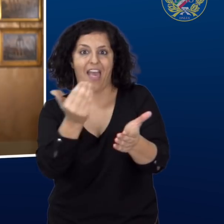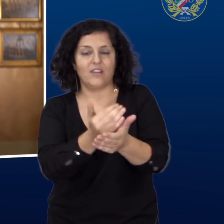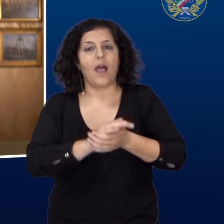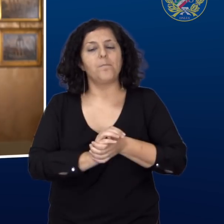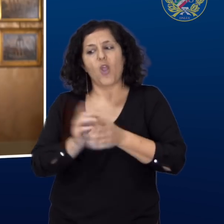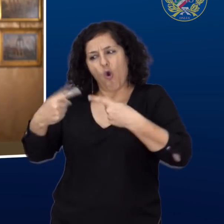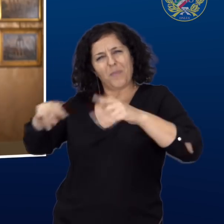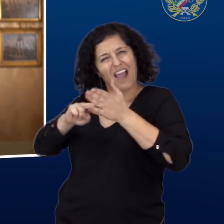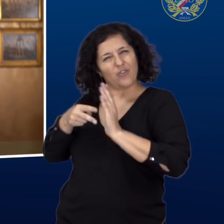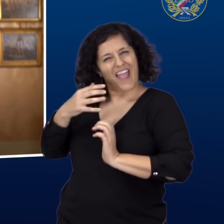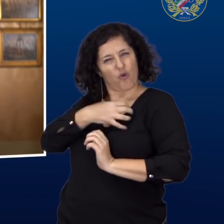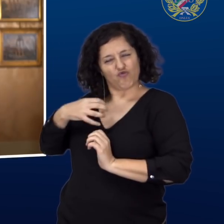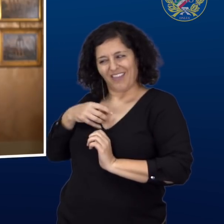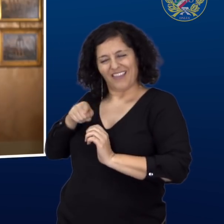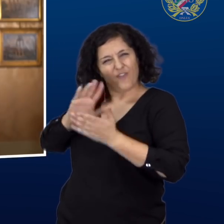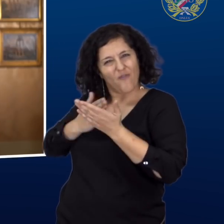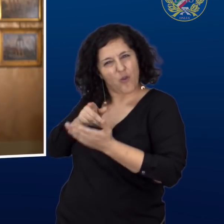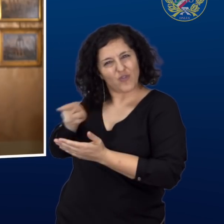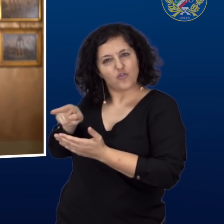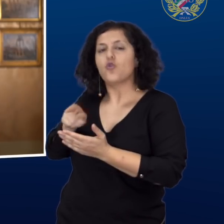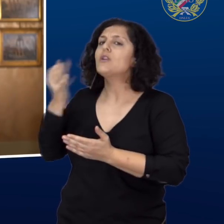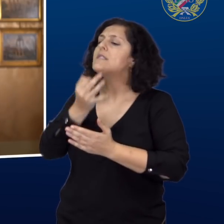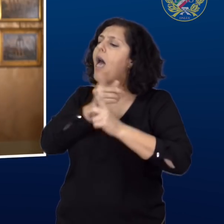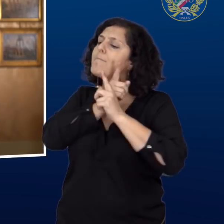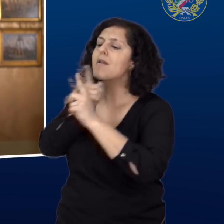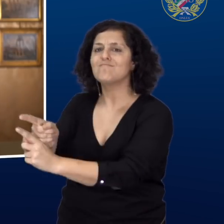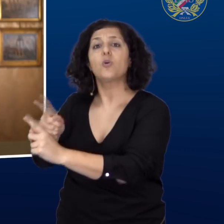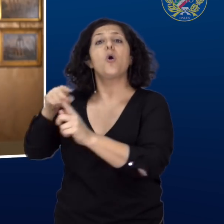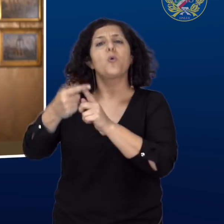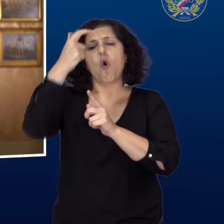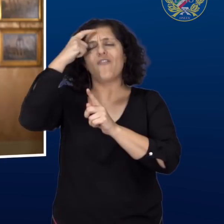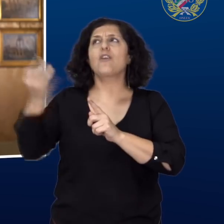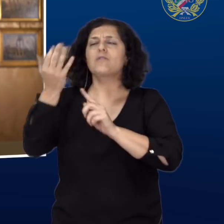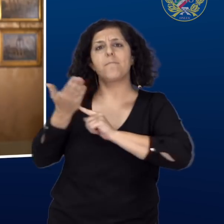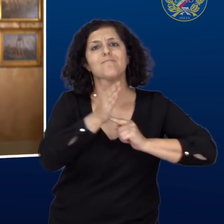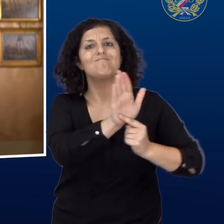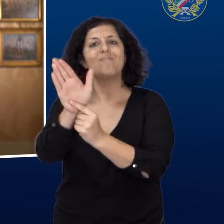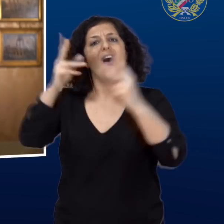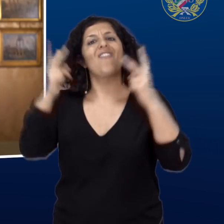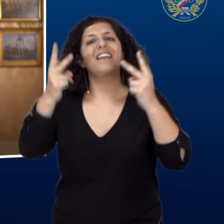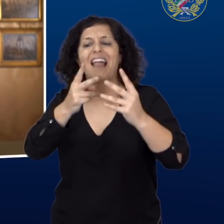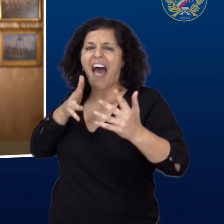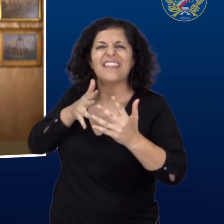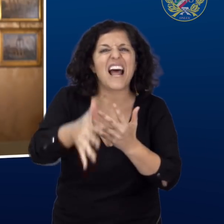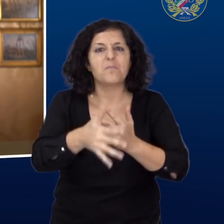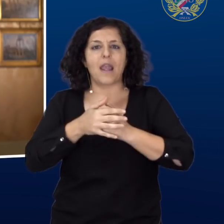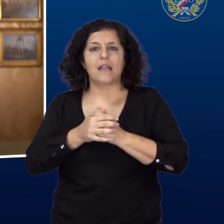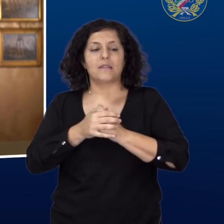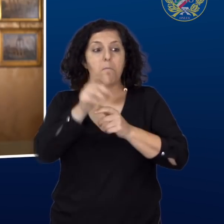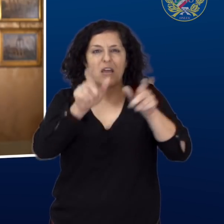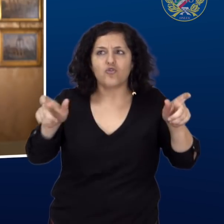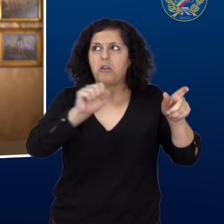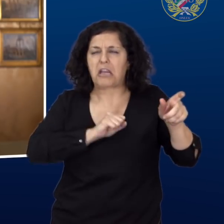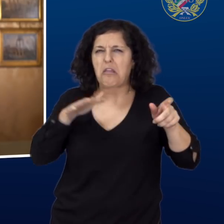Abbiamo sempre agito sulla base delle valutazioni del comitato tecnico-scientifico, scegliendo sempre la linea